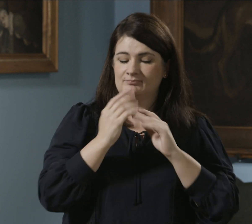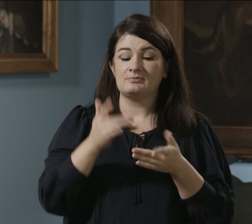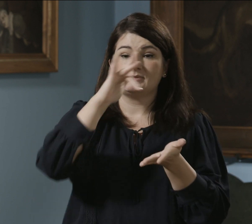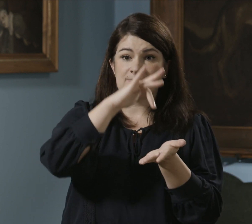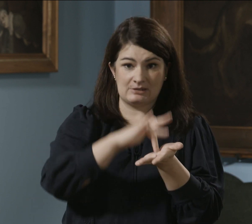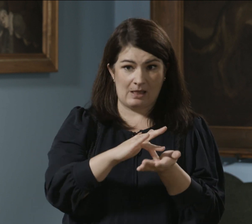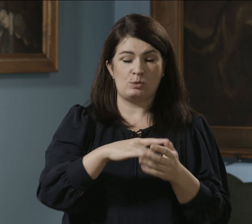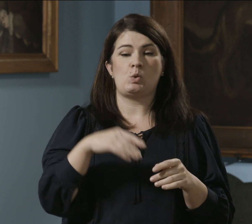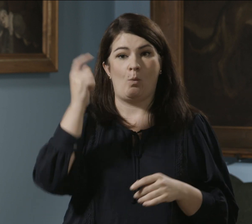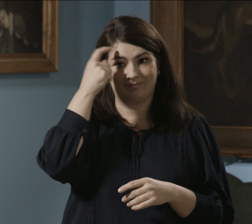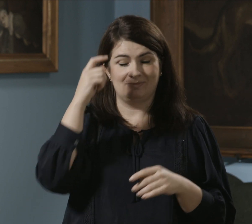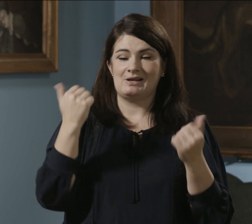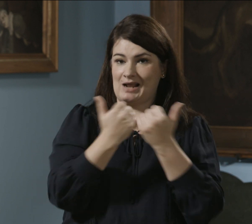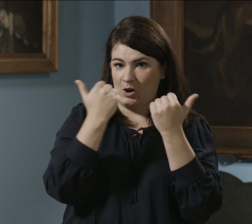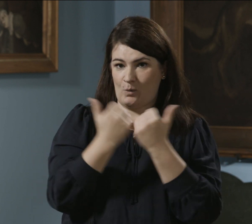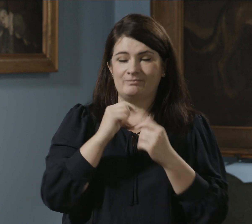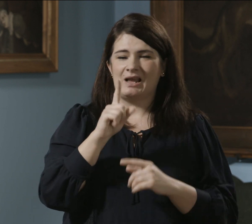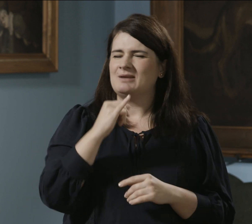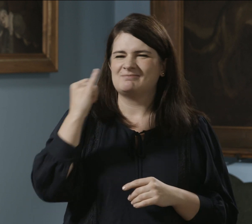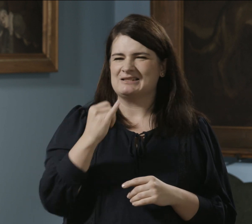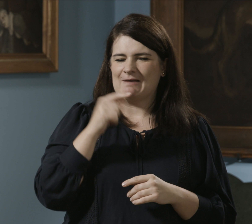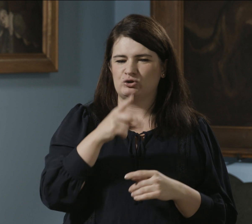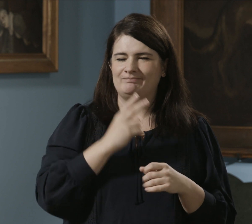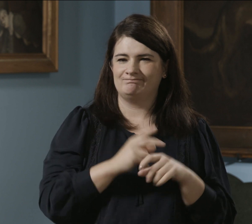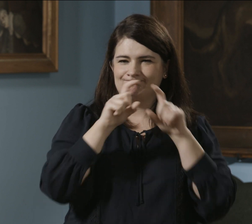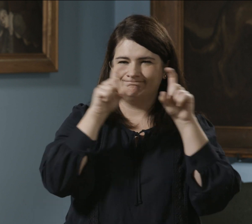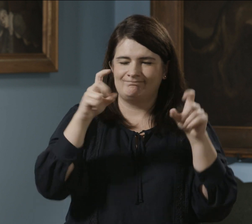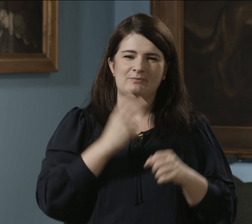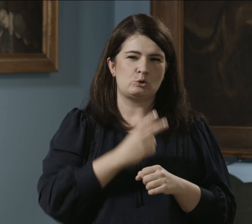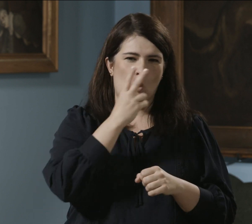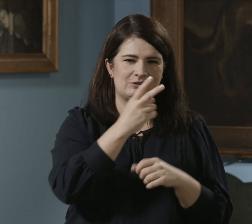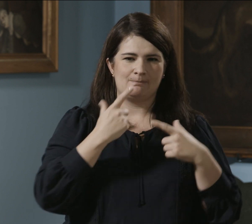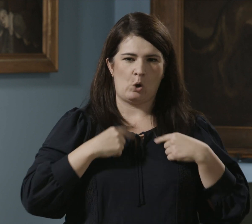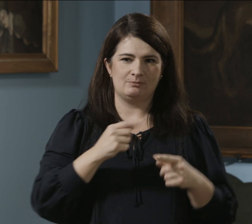w centrum Krakowa, ale nie zawsze są one dostępne dla osób z niepełnosprawnością ruchu.